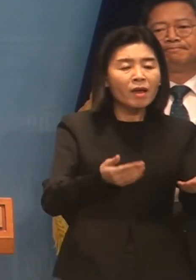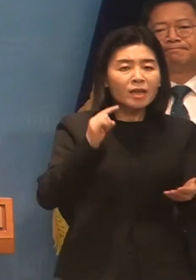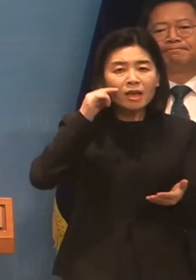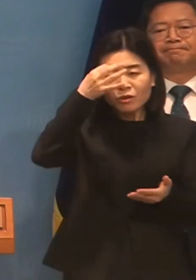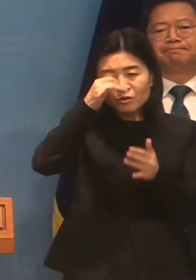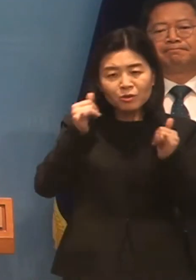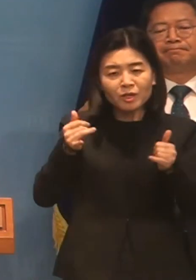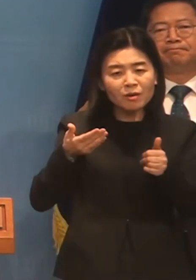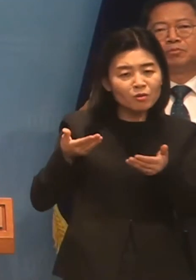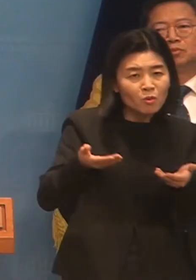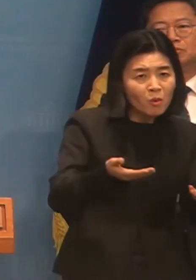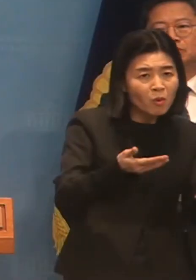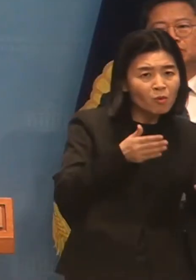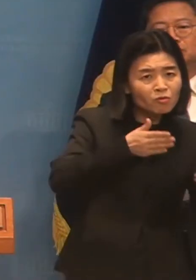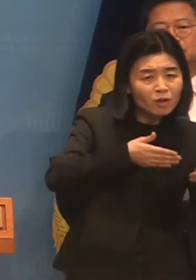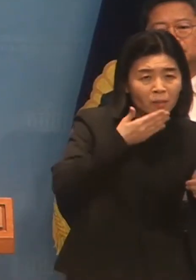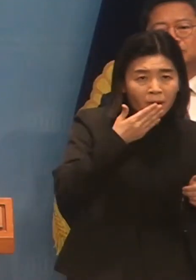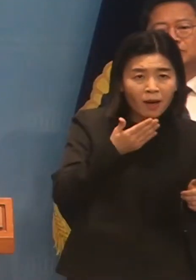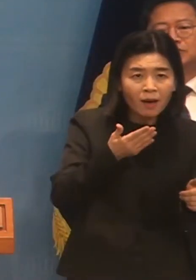있을까?